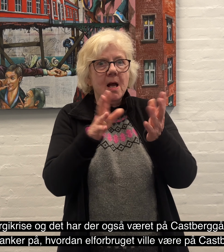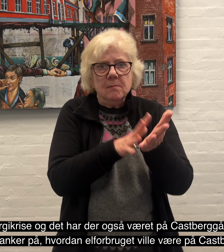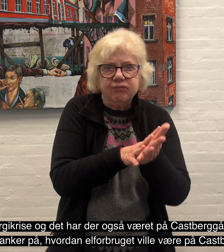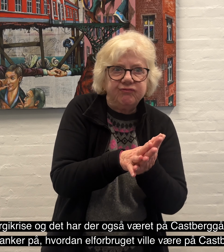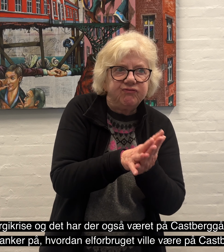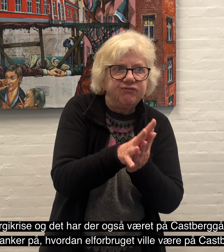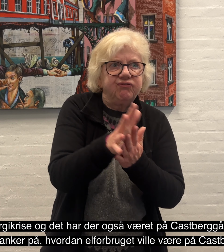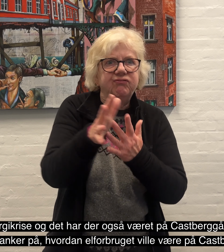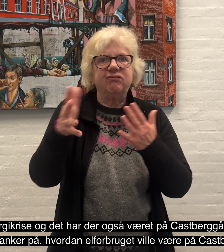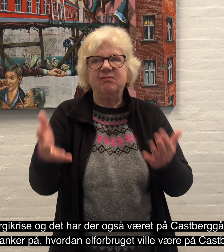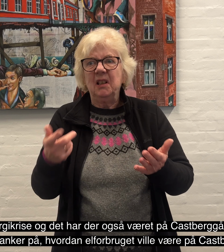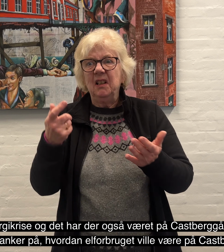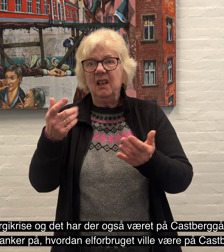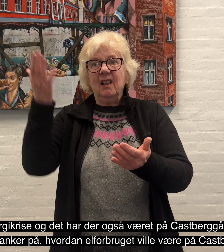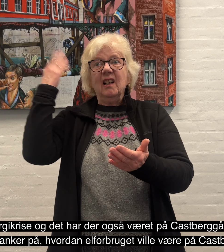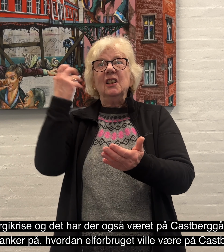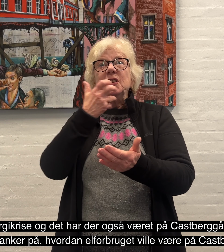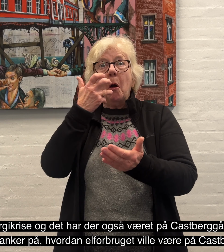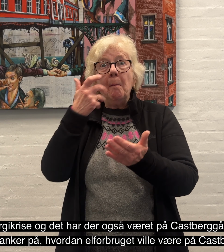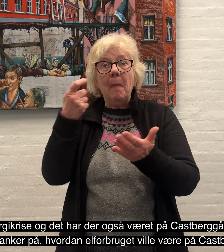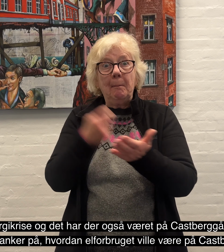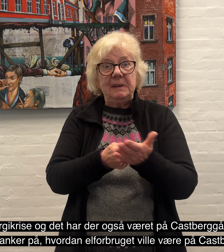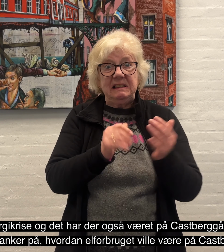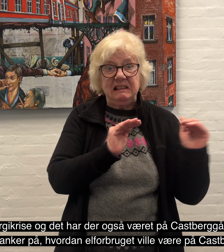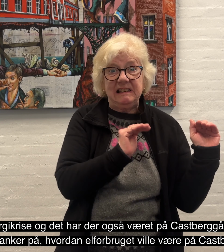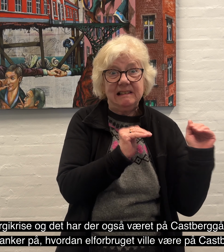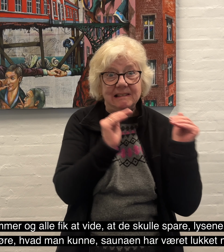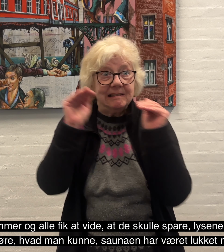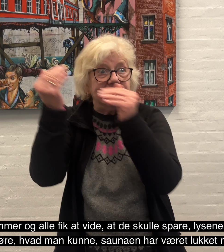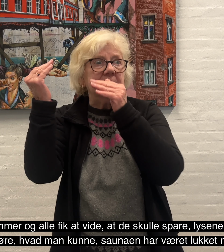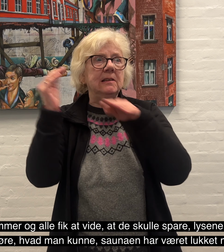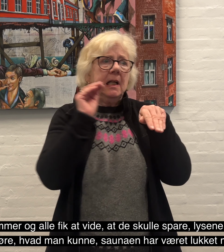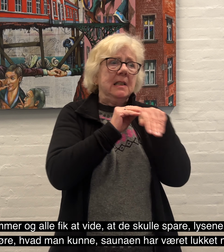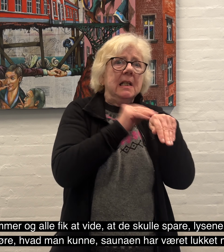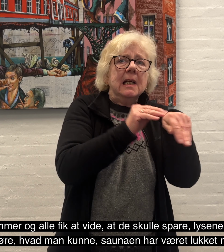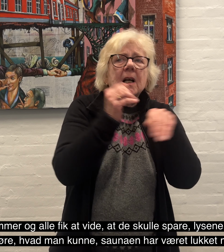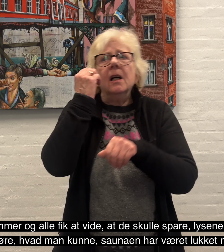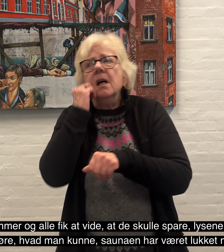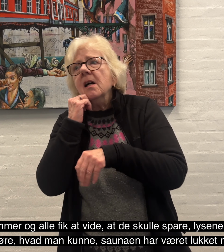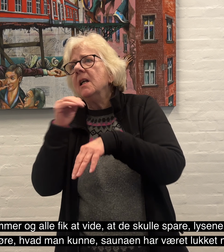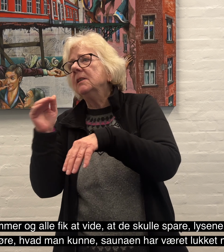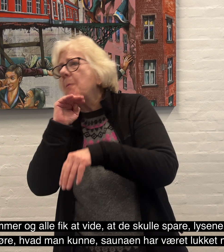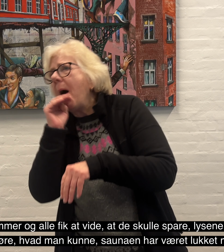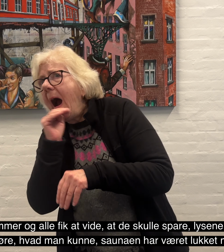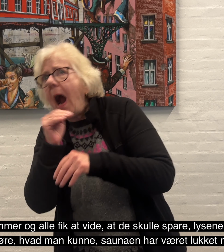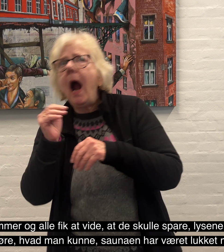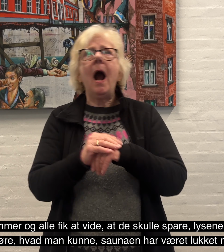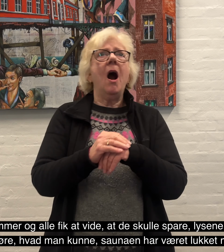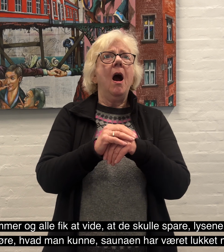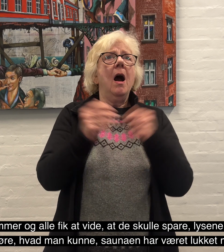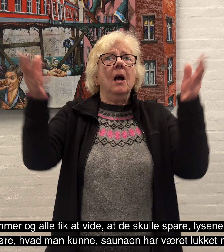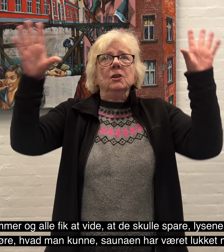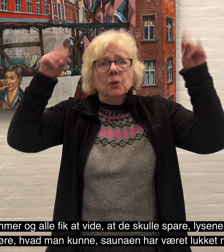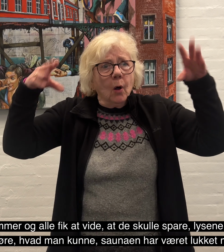hvordan elforbruget ville være på Kasper Gård. Priserne steg sidste sommer, og alle fik at vide, at de skulle spare,